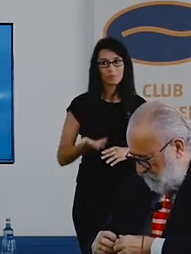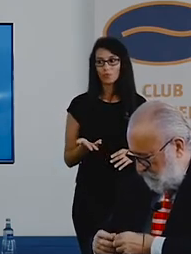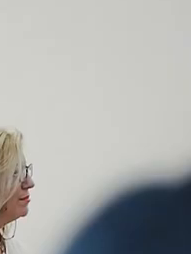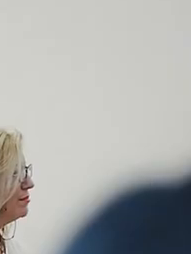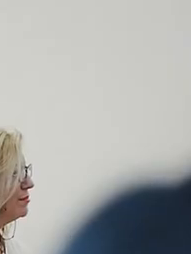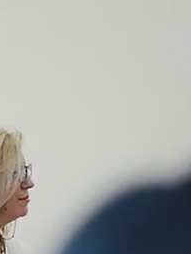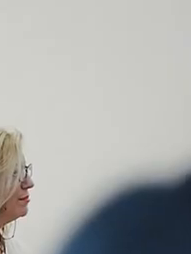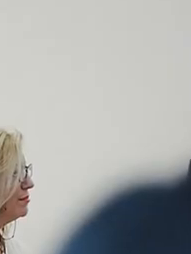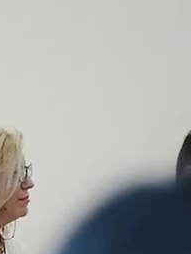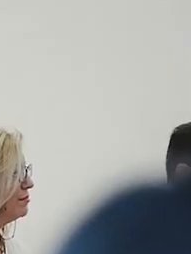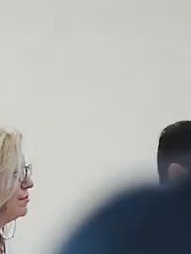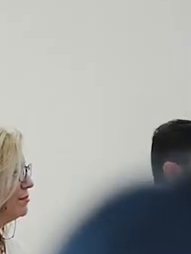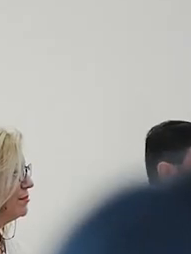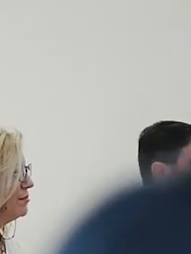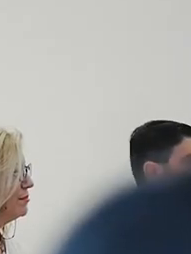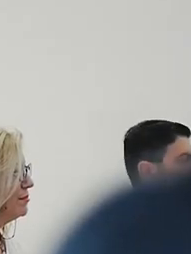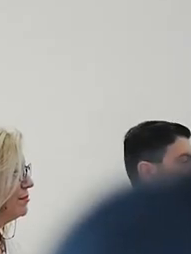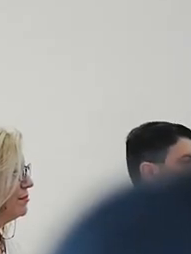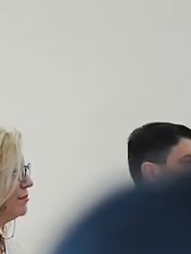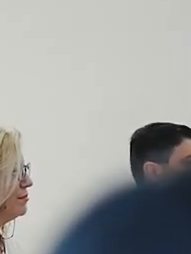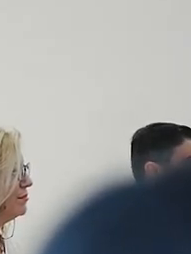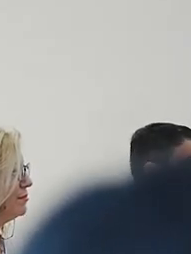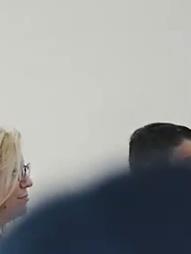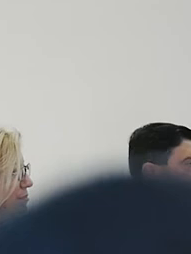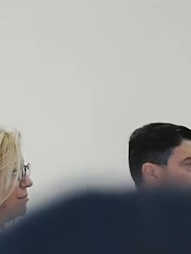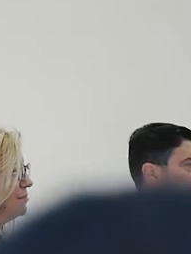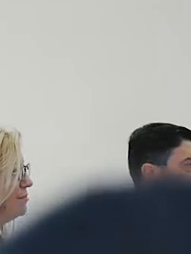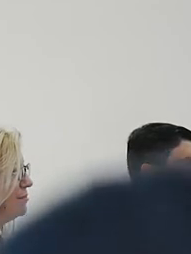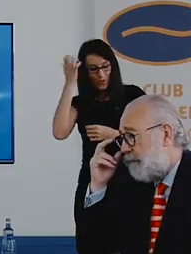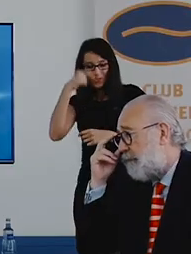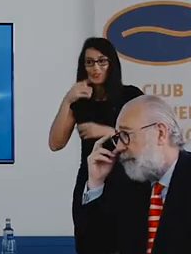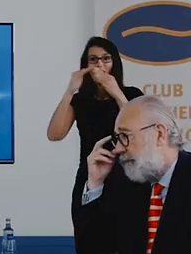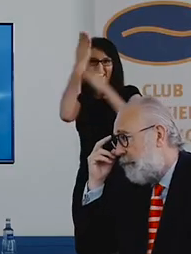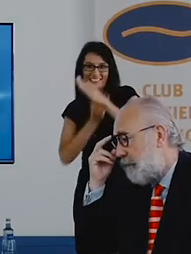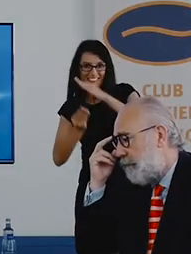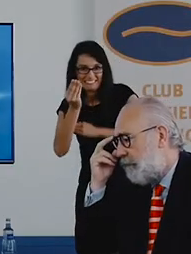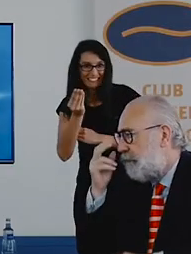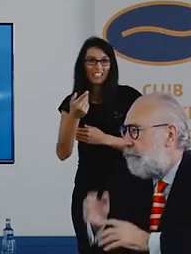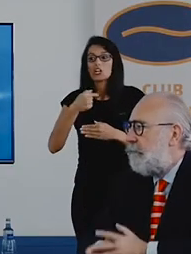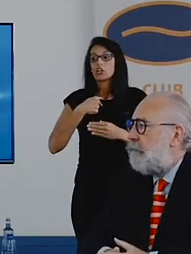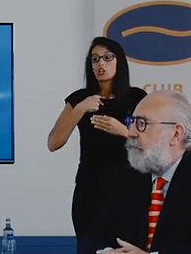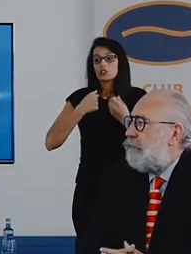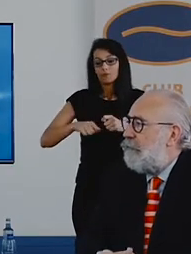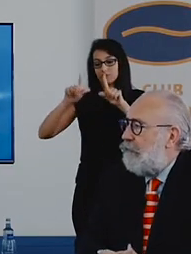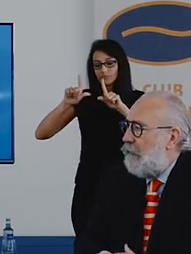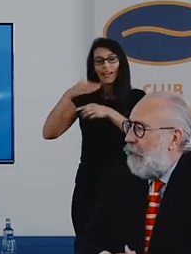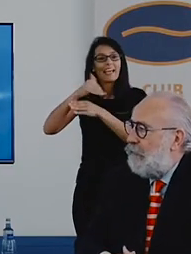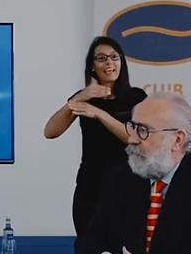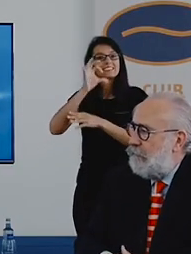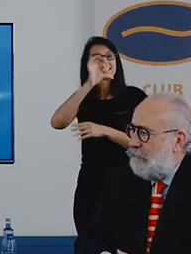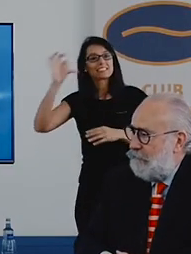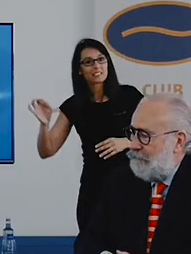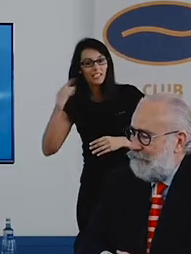Siempre hay que decirlo, las cosas personales influyen y uno es coruñés y además de los que nací en casa. No tengo placa, pero en la calle San Sebastián